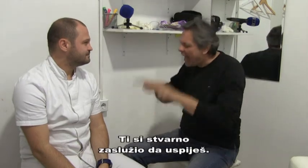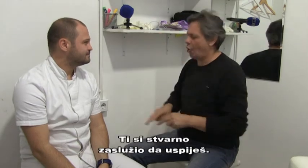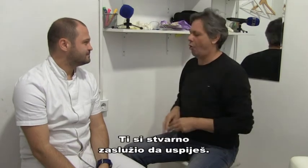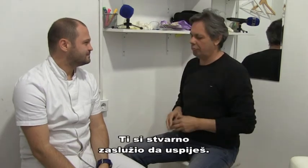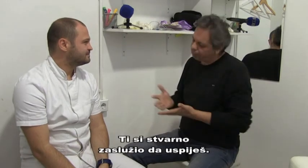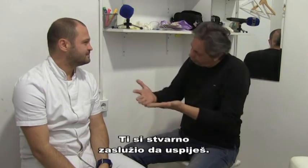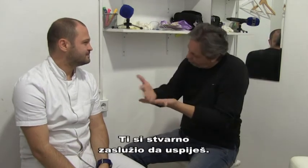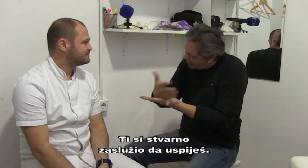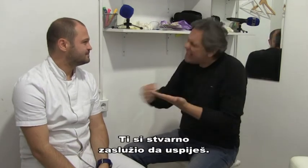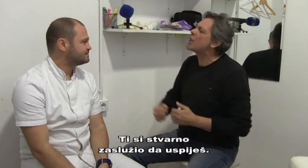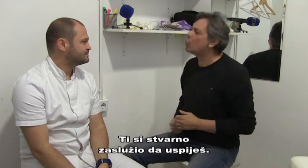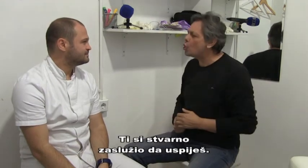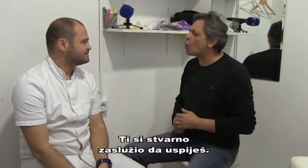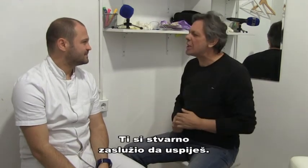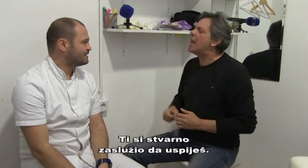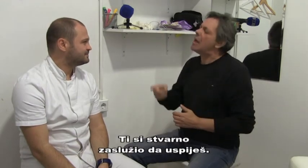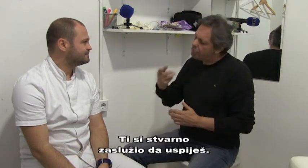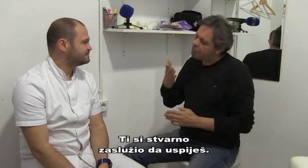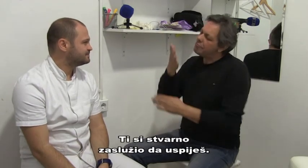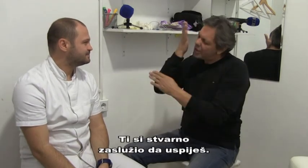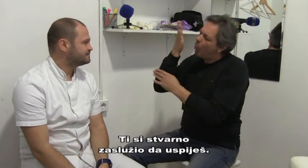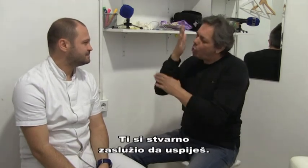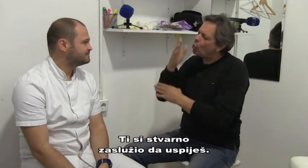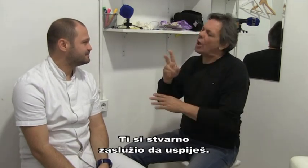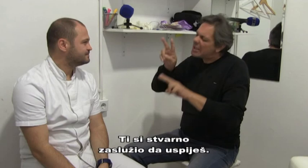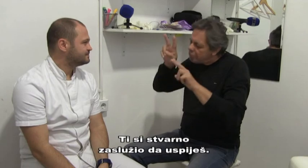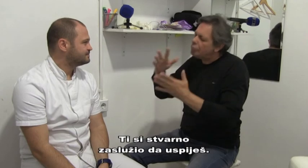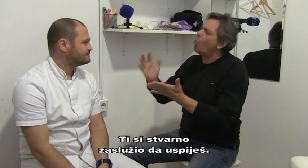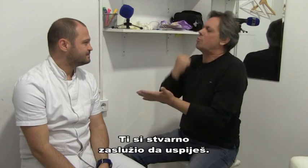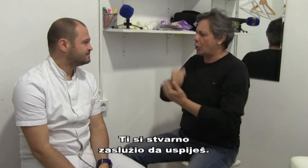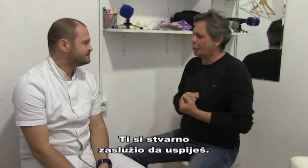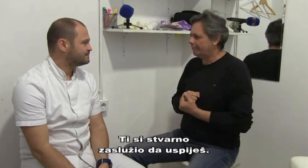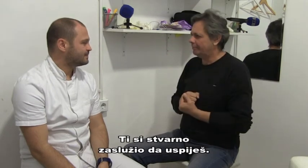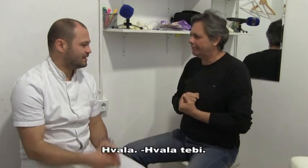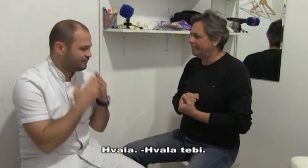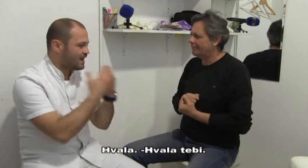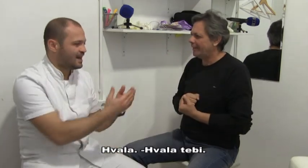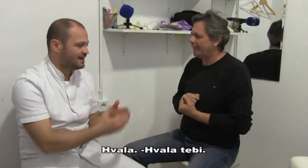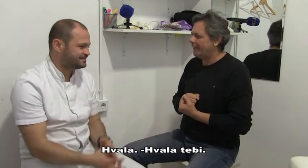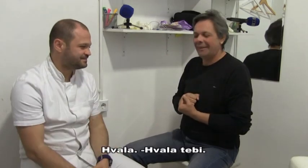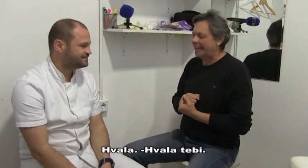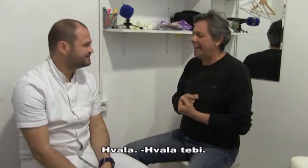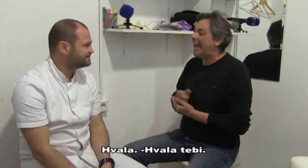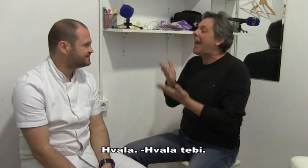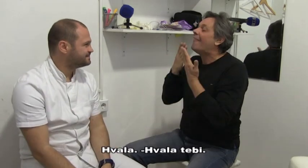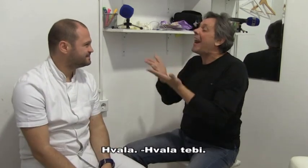stvarno zaslužio si da u buduće uspiješ. Hvala. Hvala